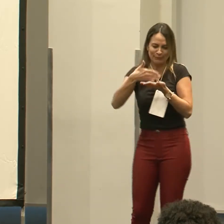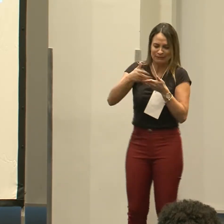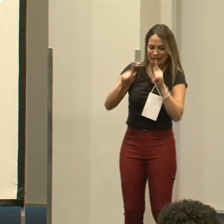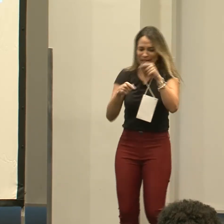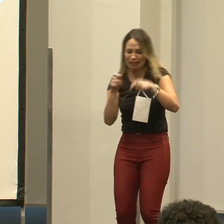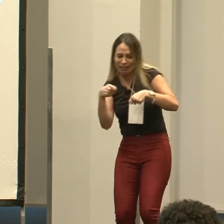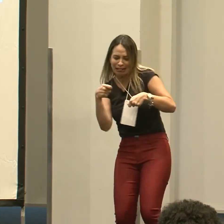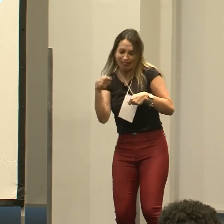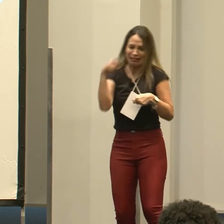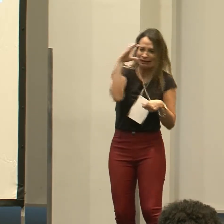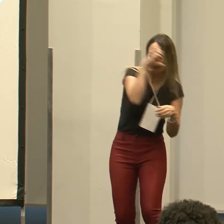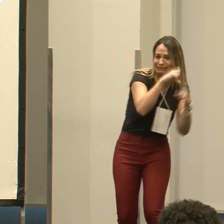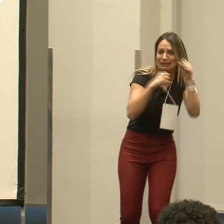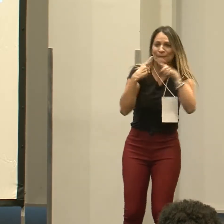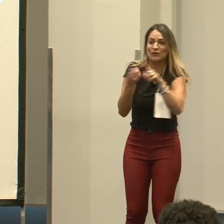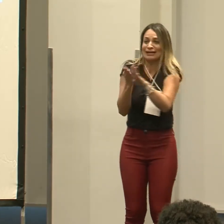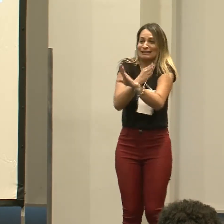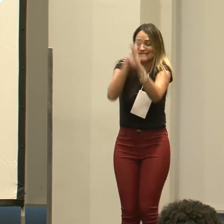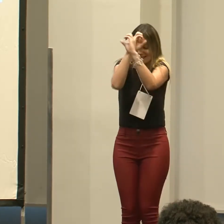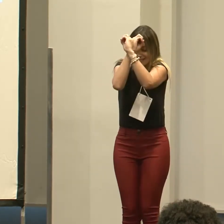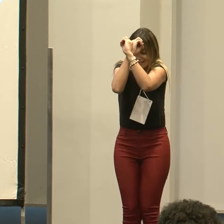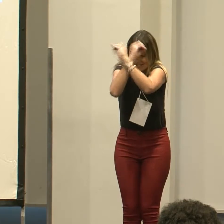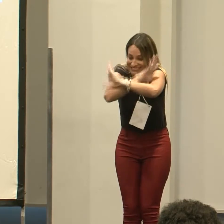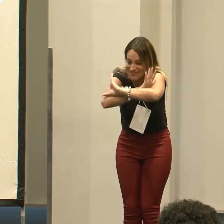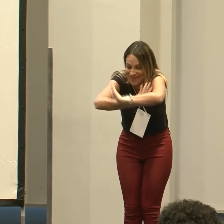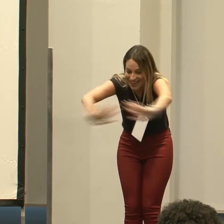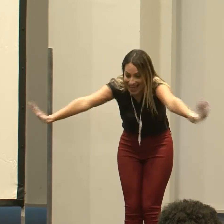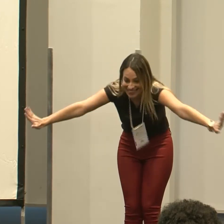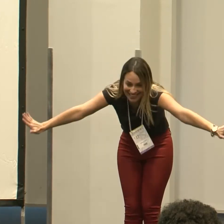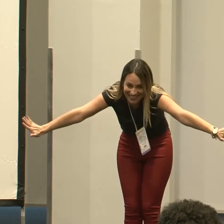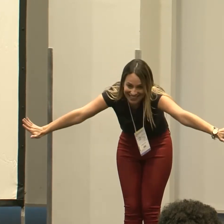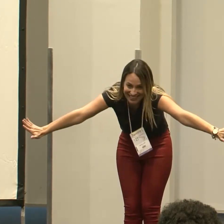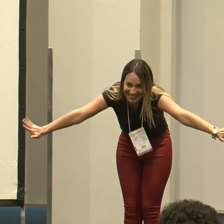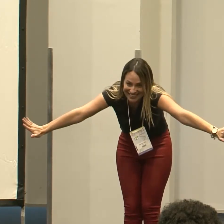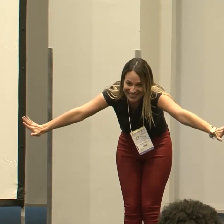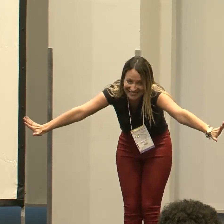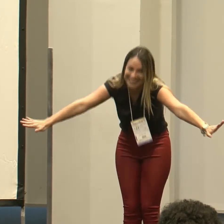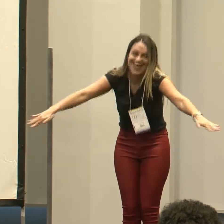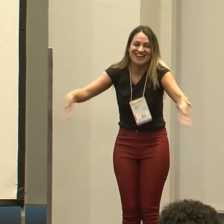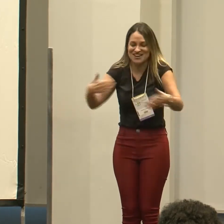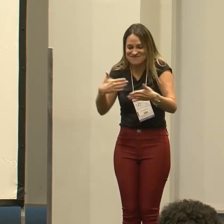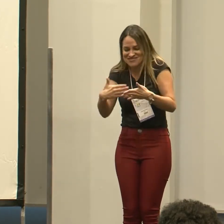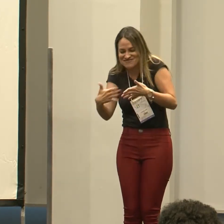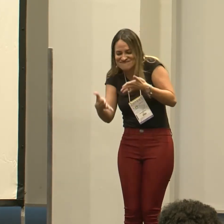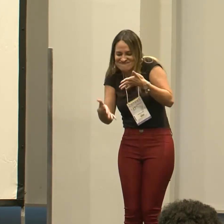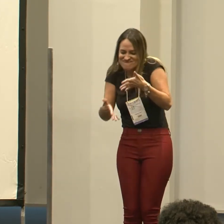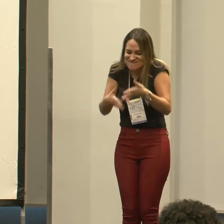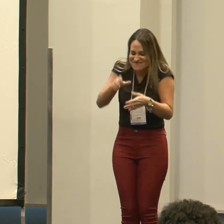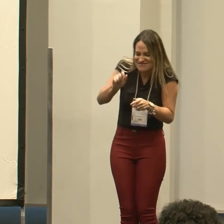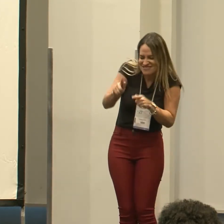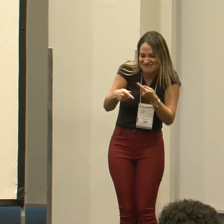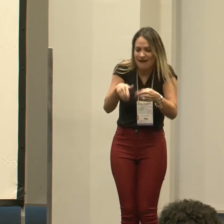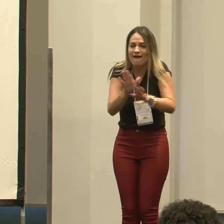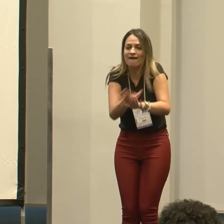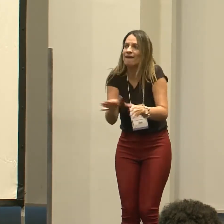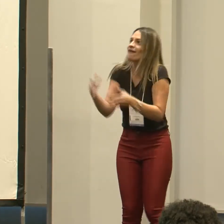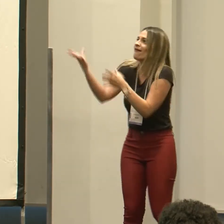E eles começaram trabalhando com gestos no ensino, começou do zero, foi um trabalho que iniciou do zero